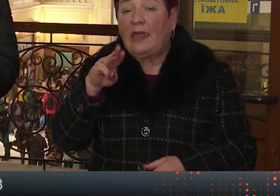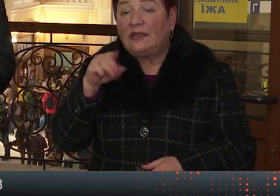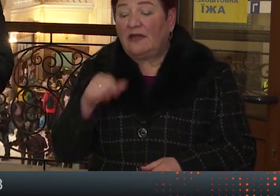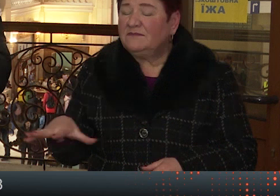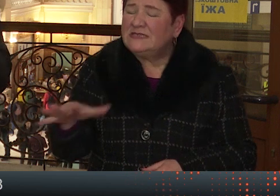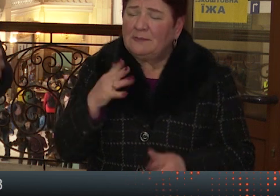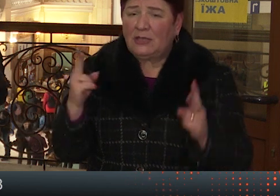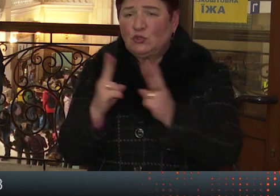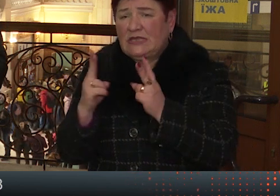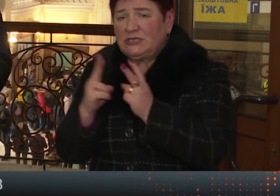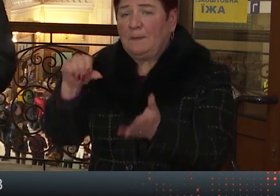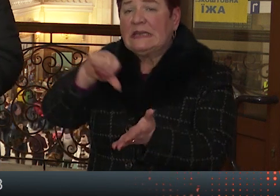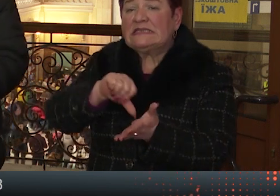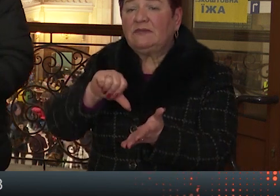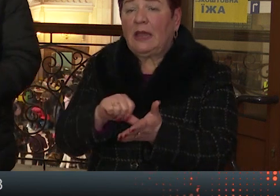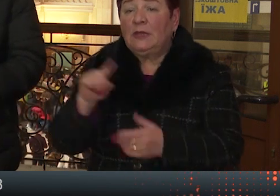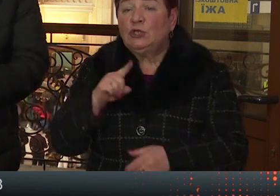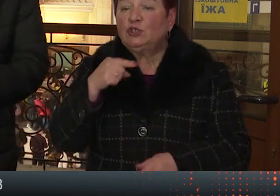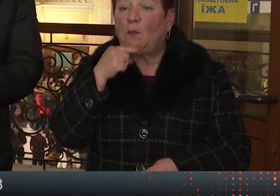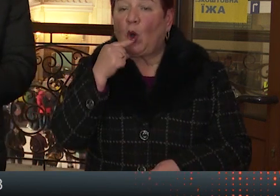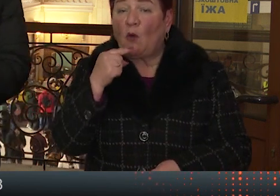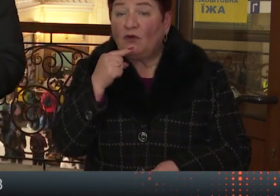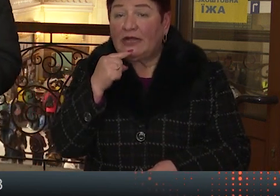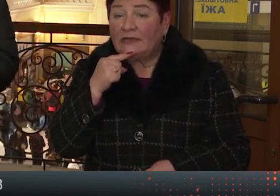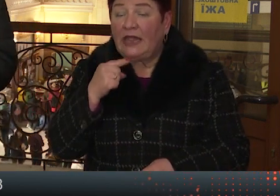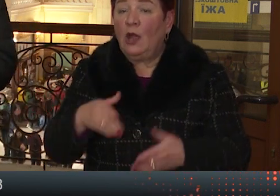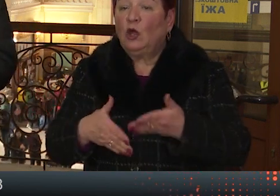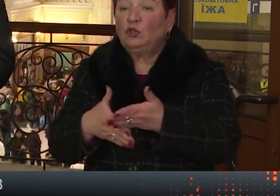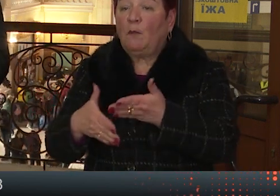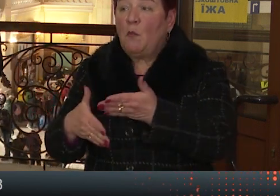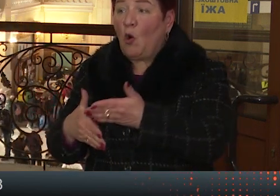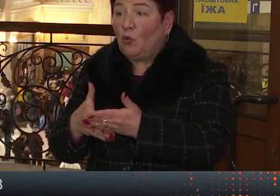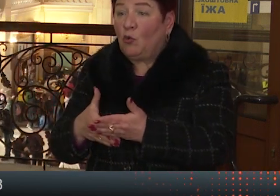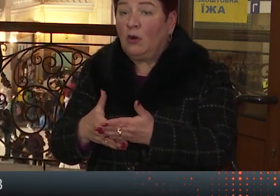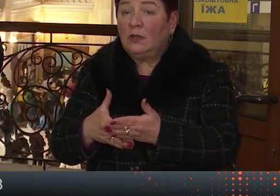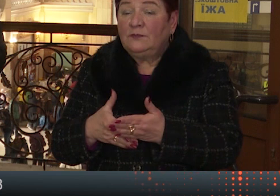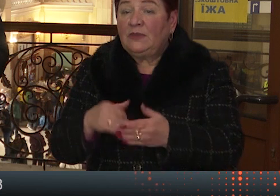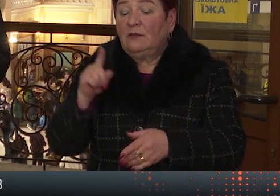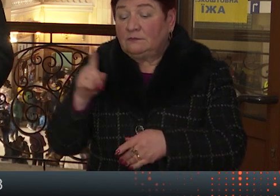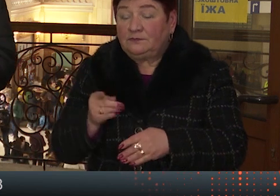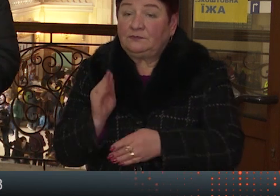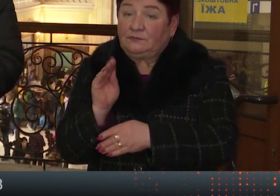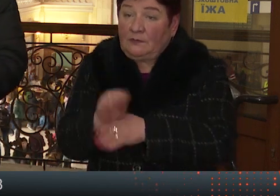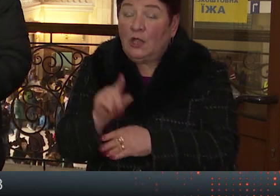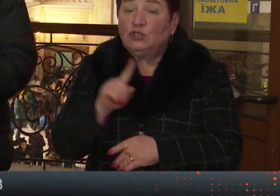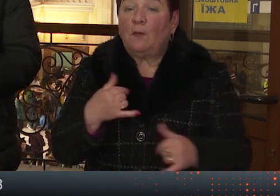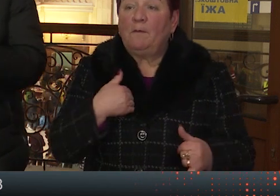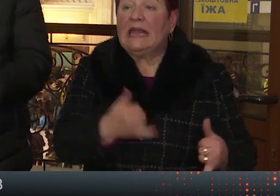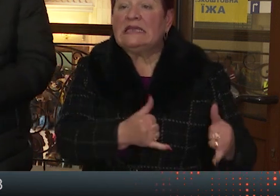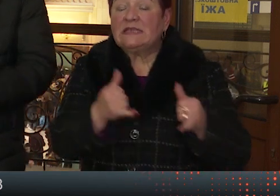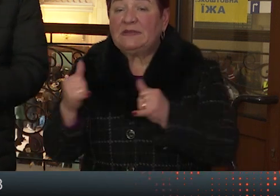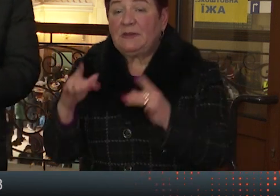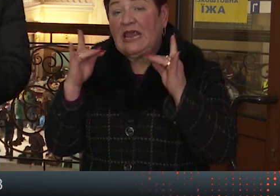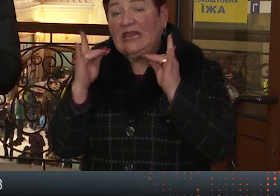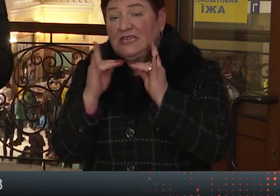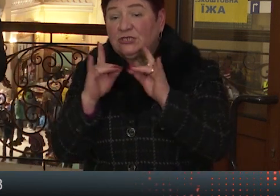всіми міжнародними представниками для того, щоб проговорити максимальну допомогу донорську від них, для того, щоб ми забезпечили